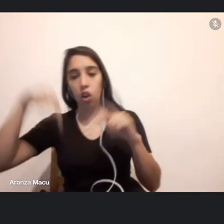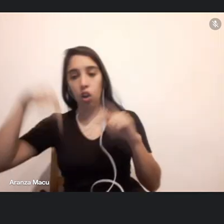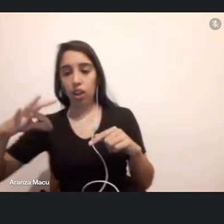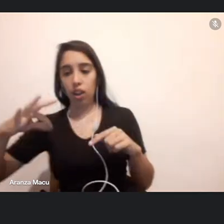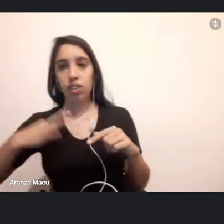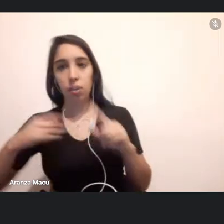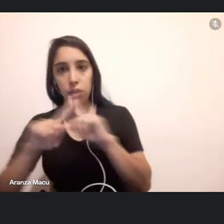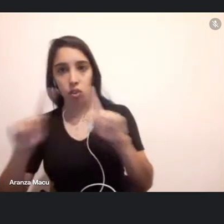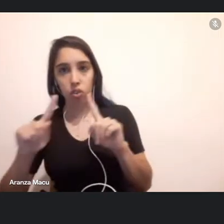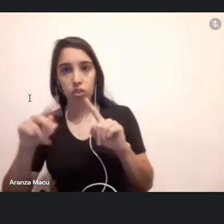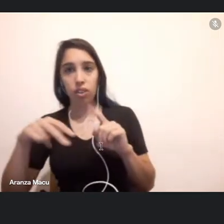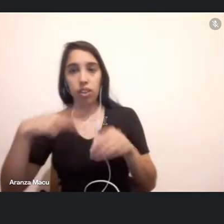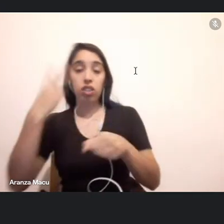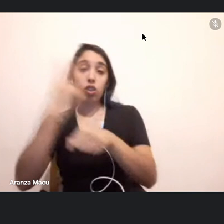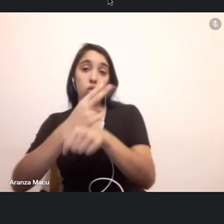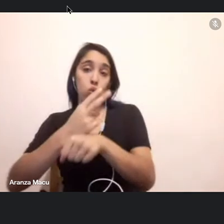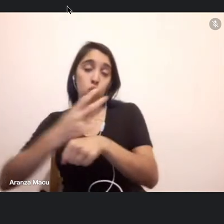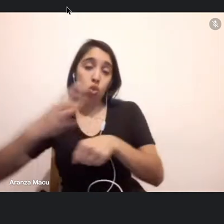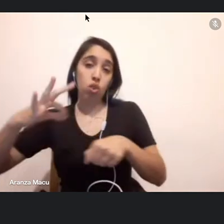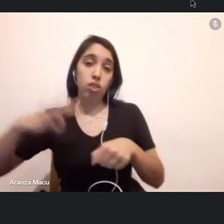parcial.